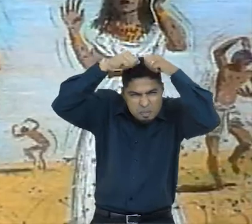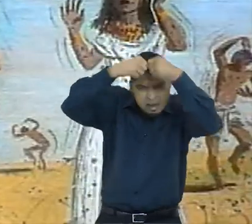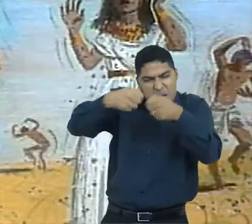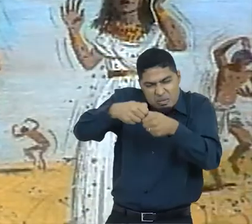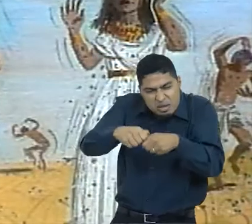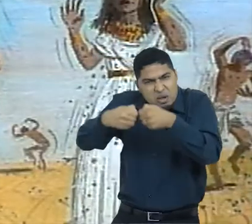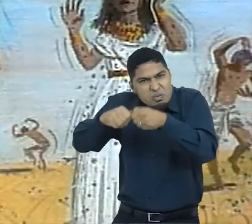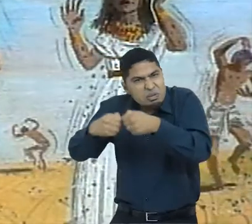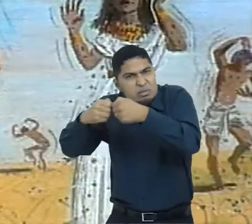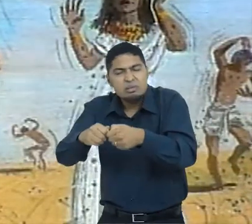ficaram infestados de piolhos.